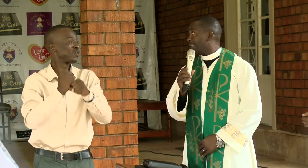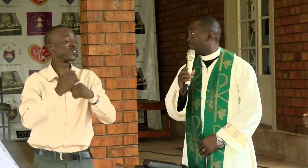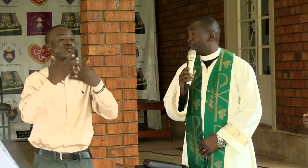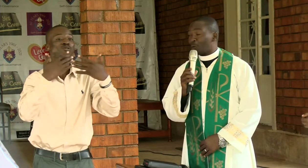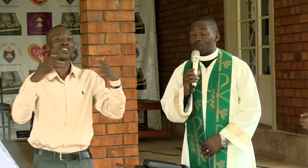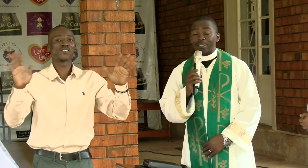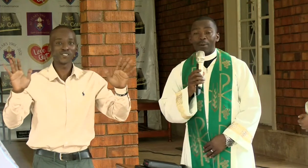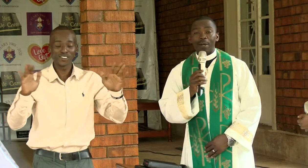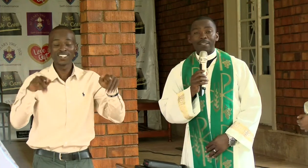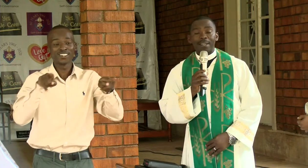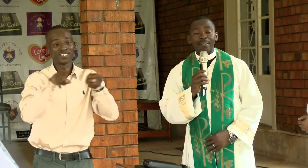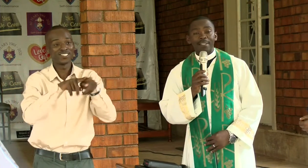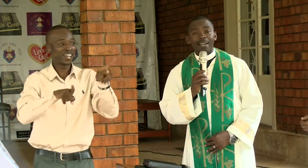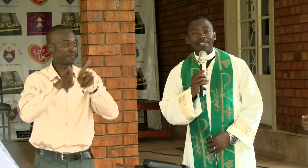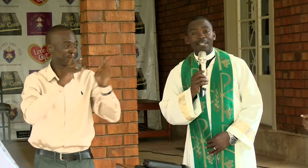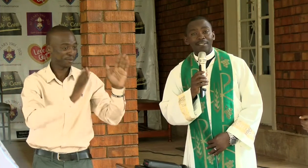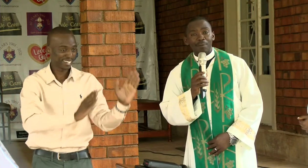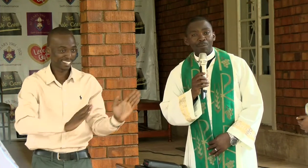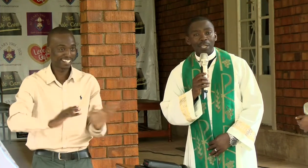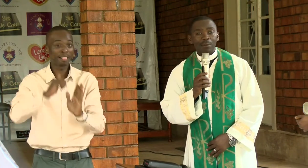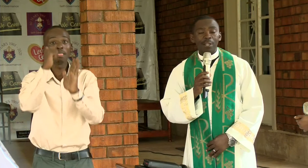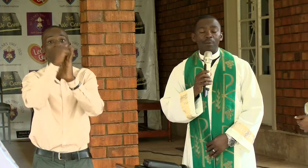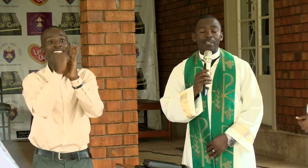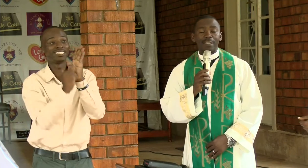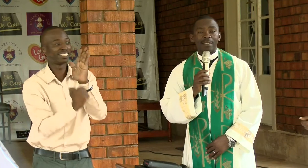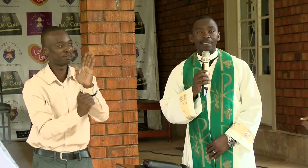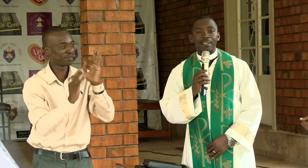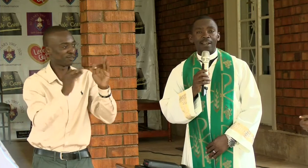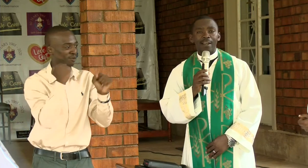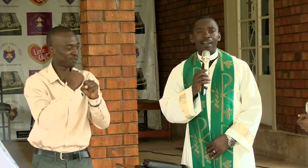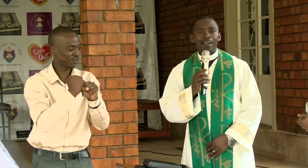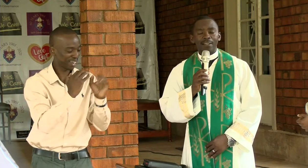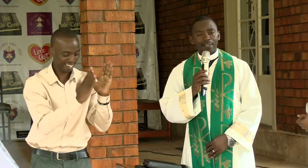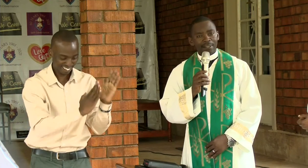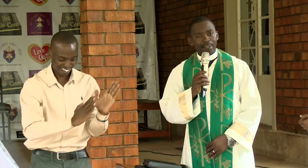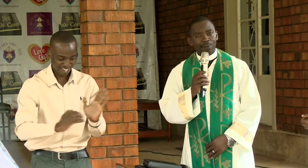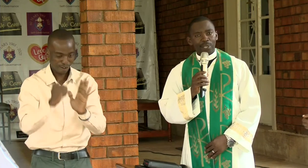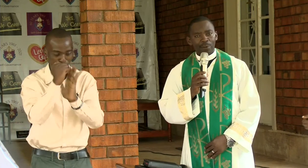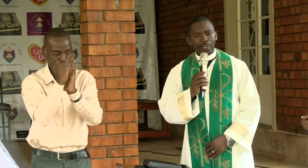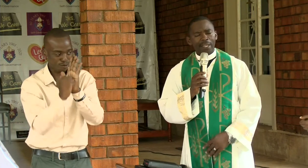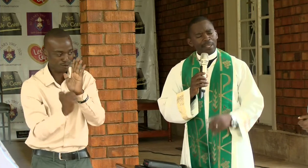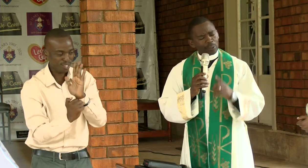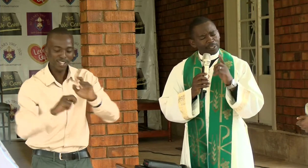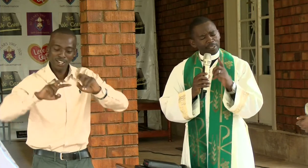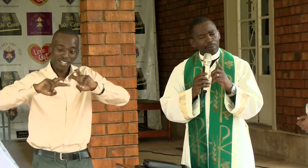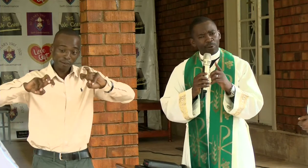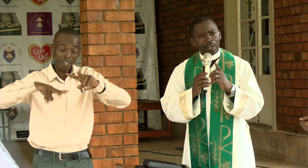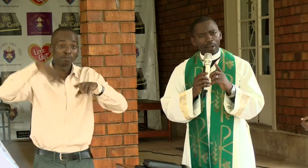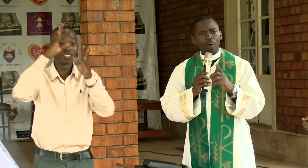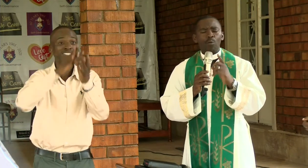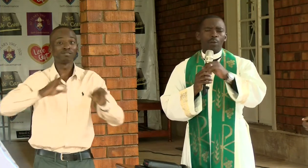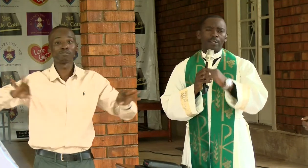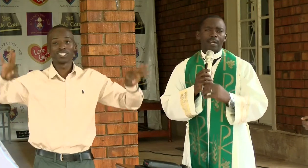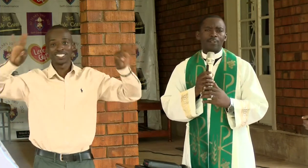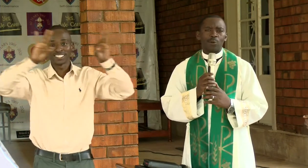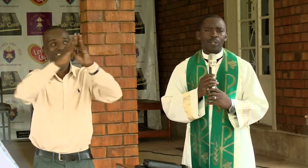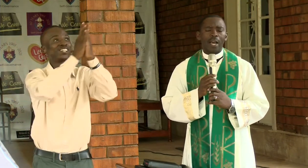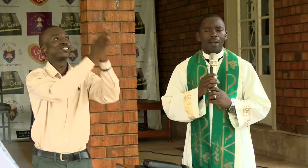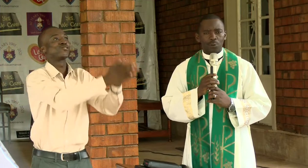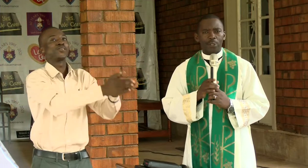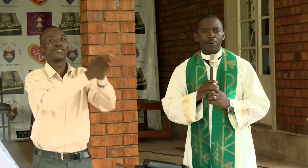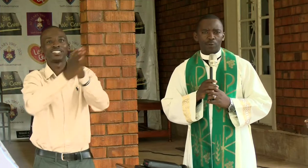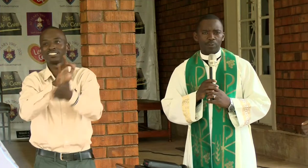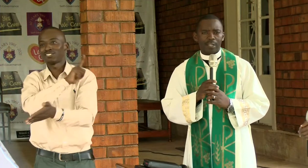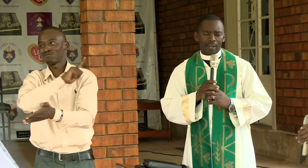wali n'olwekyo abaateekateeka agenda zammwe ebinaye mwateekateeka bikebere naye ate ekisinga byonna kwebaza